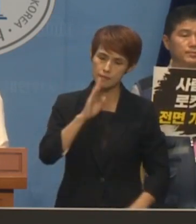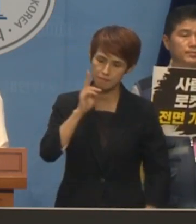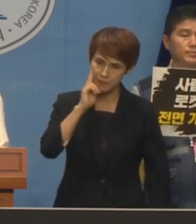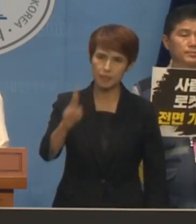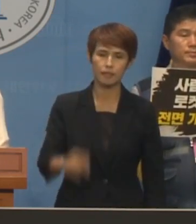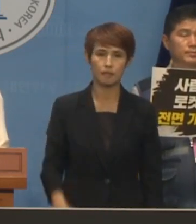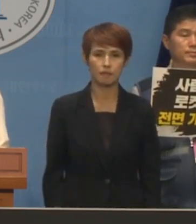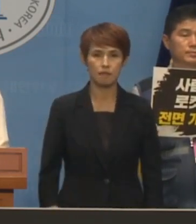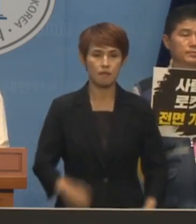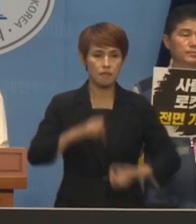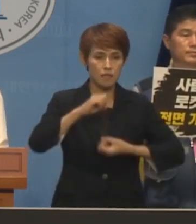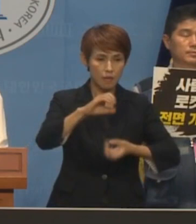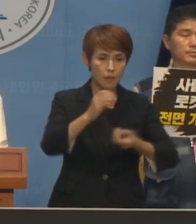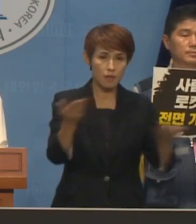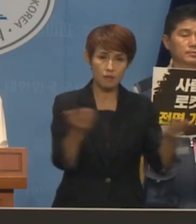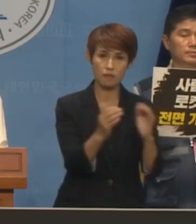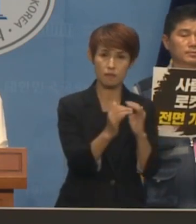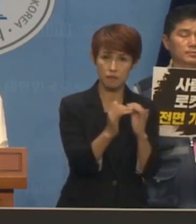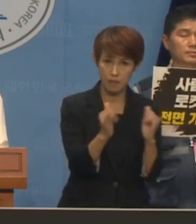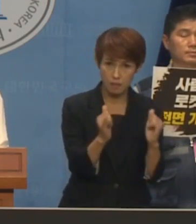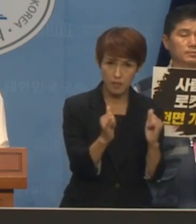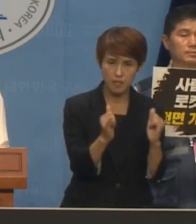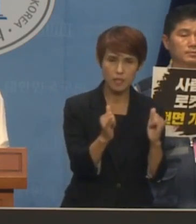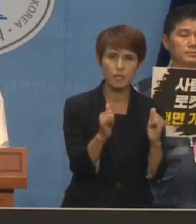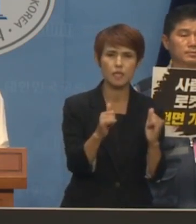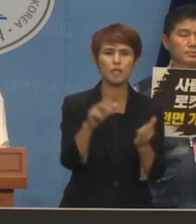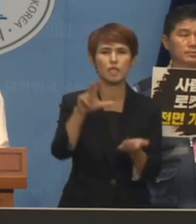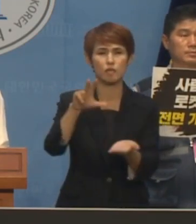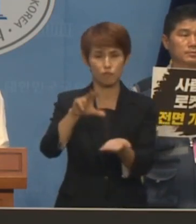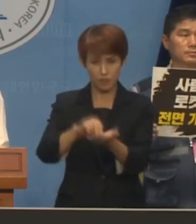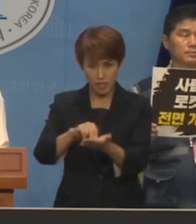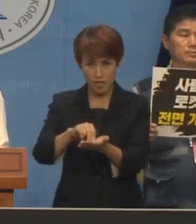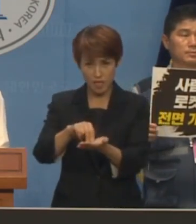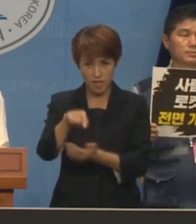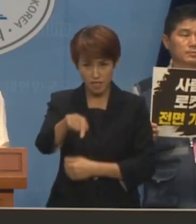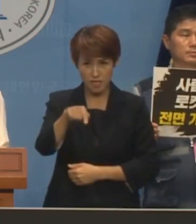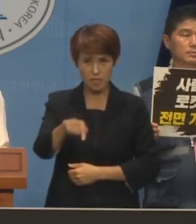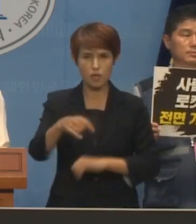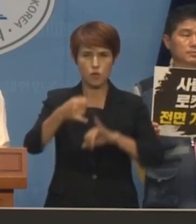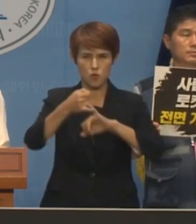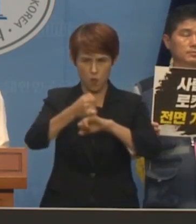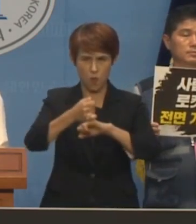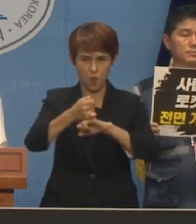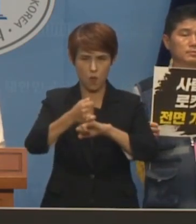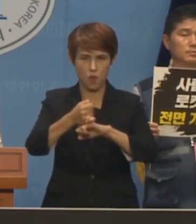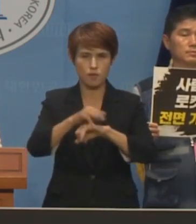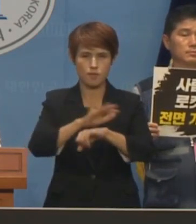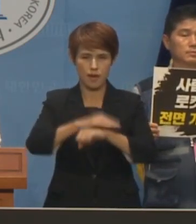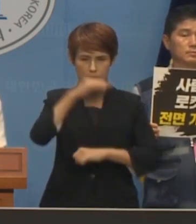분노스럽다이 함께이 문제를 기필코 바로 잡겠습니다